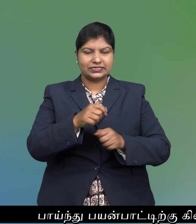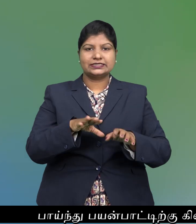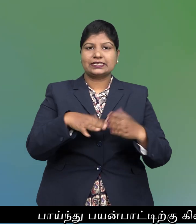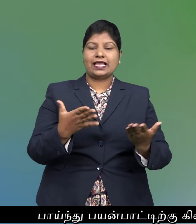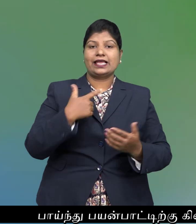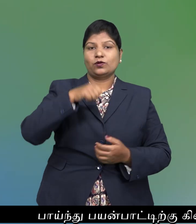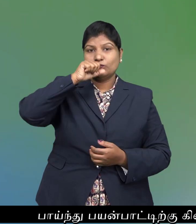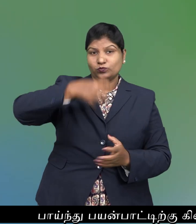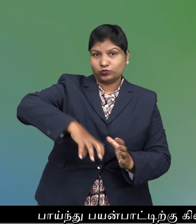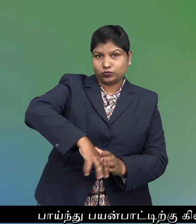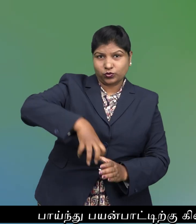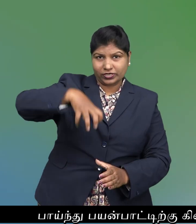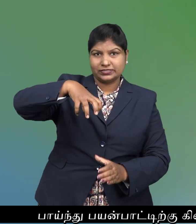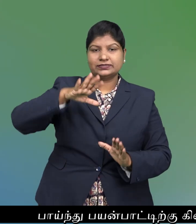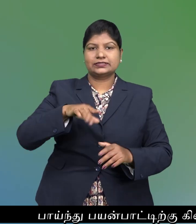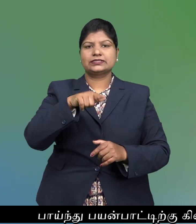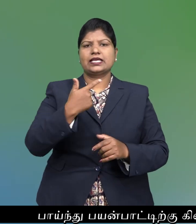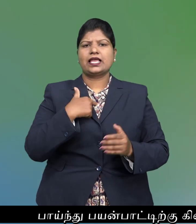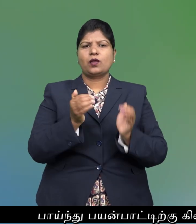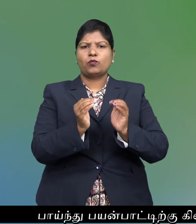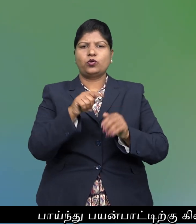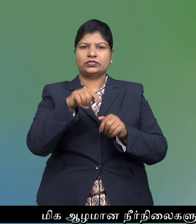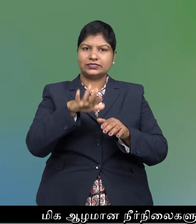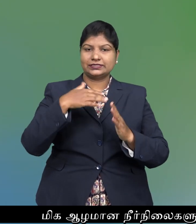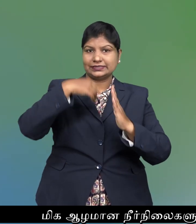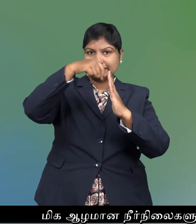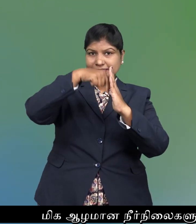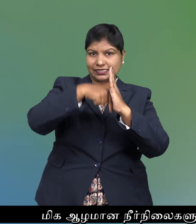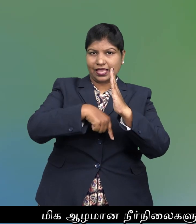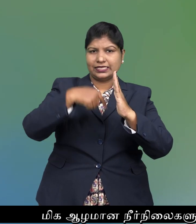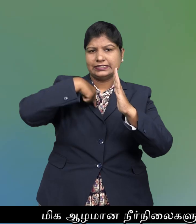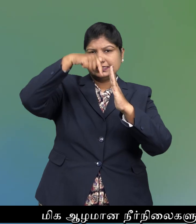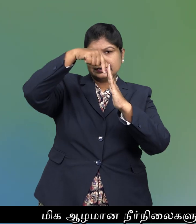கிடைக்கின்றன. மேலும் அதன் ஒரு பகுதி மிக ஆழமான